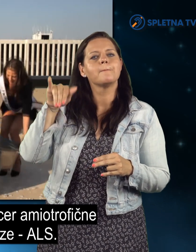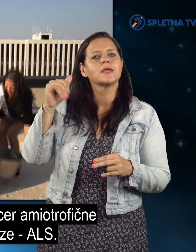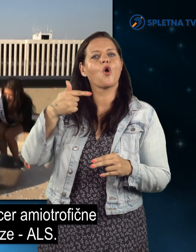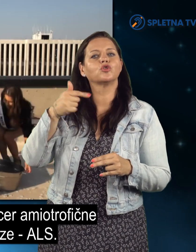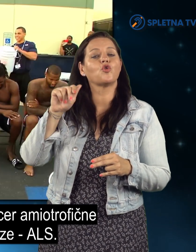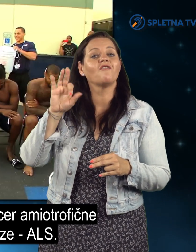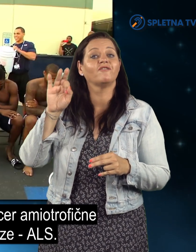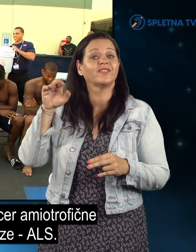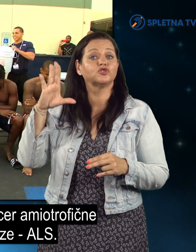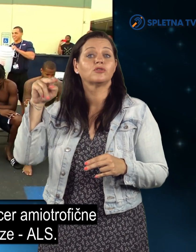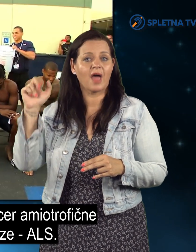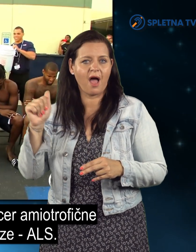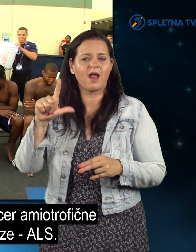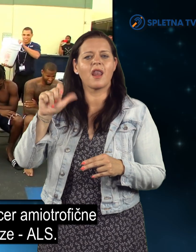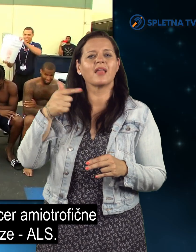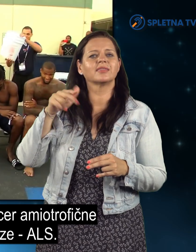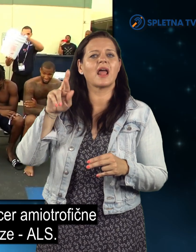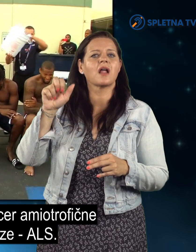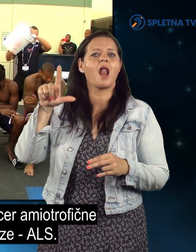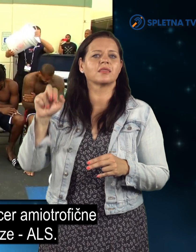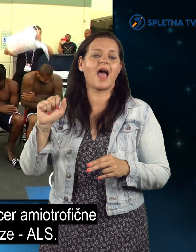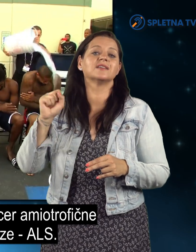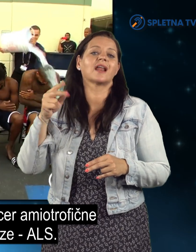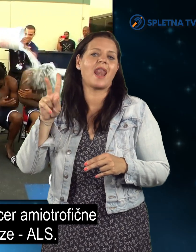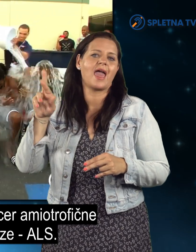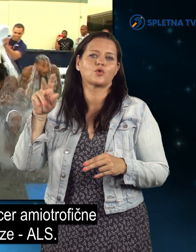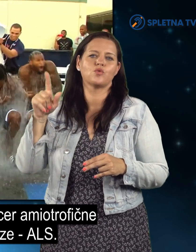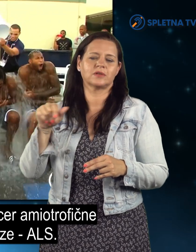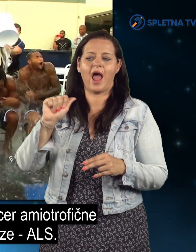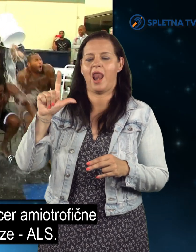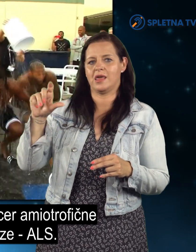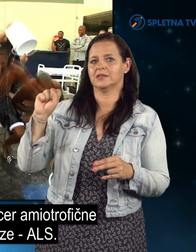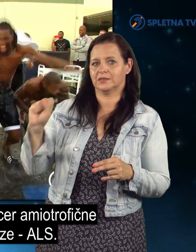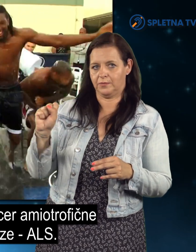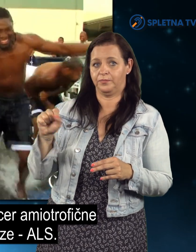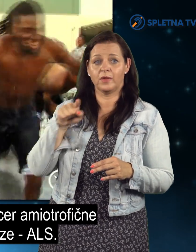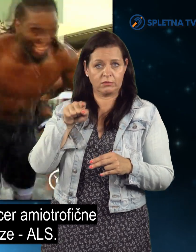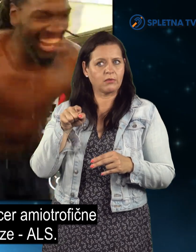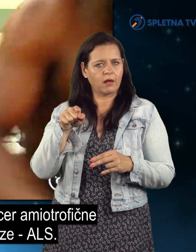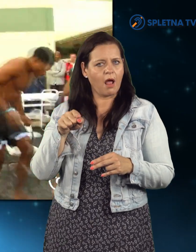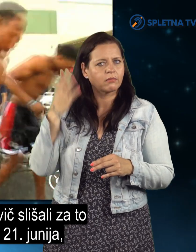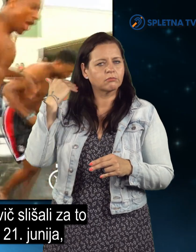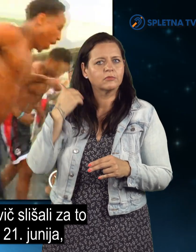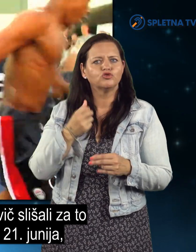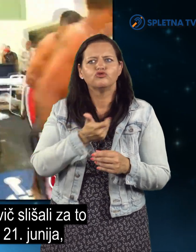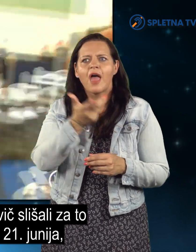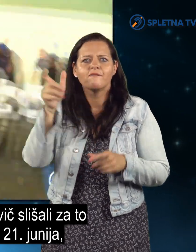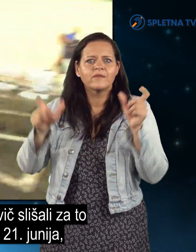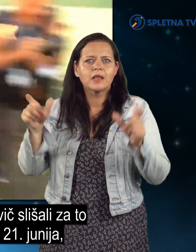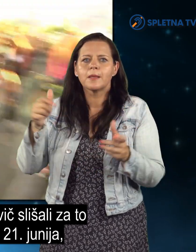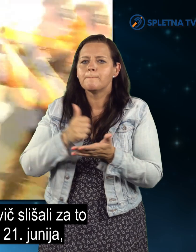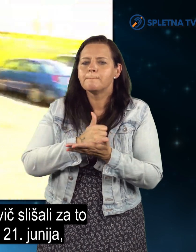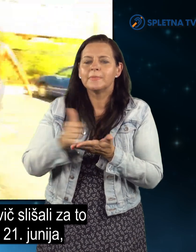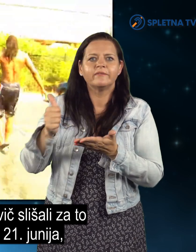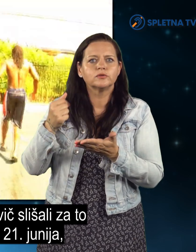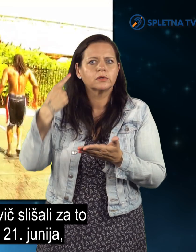In sicer amiotrofične lateralne skleroze, ALS. Takrat so številni